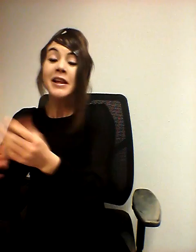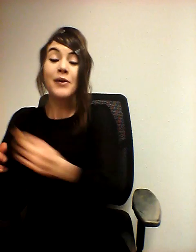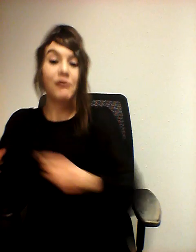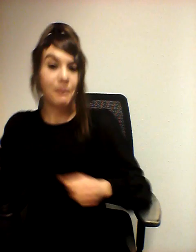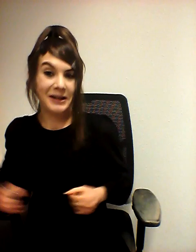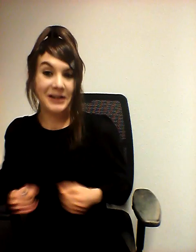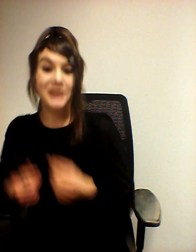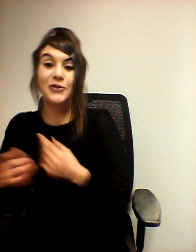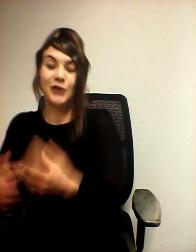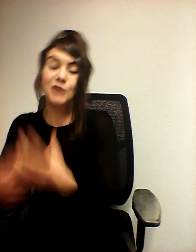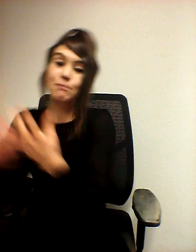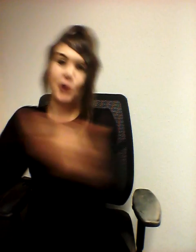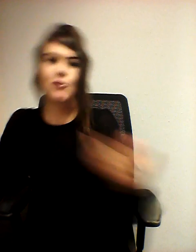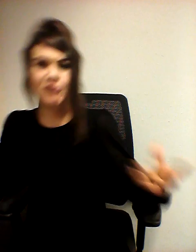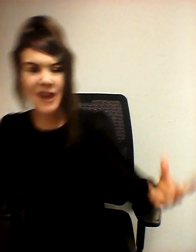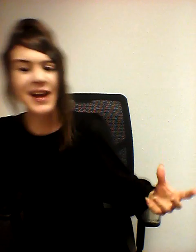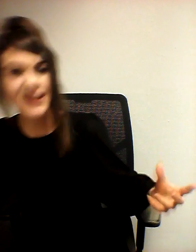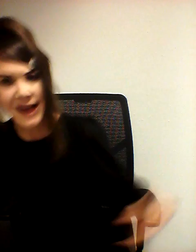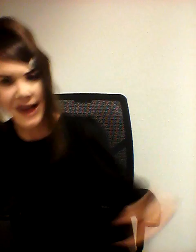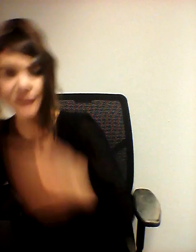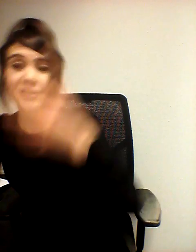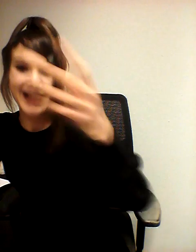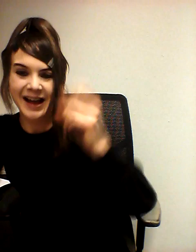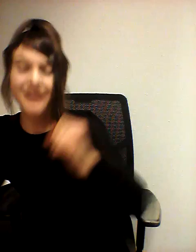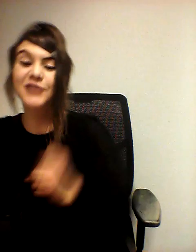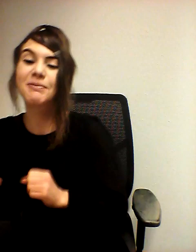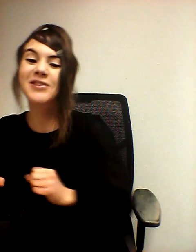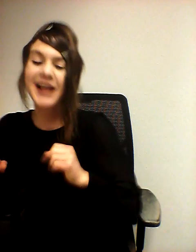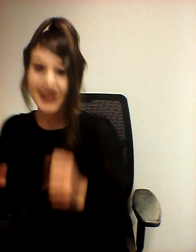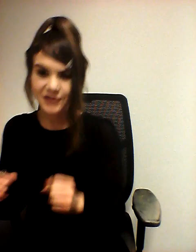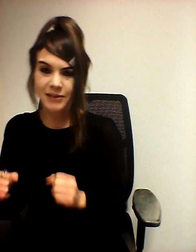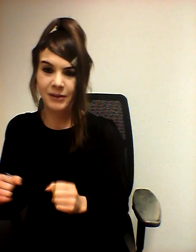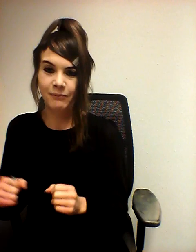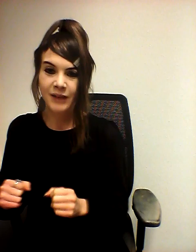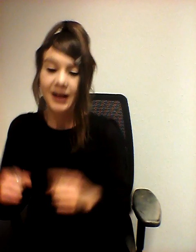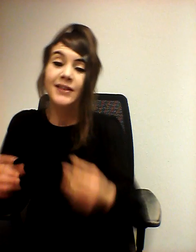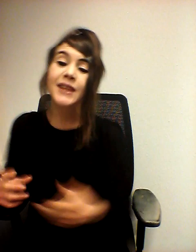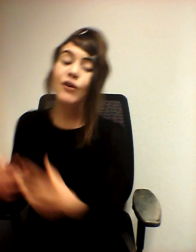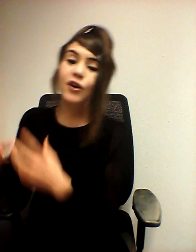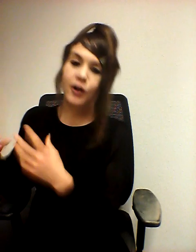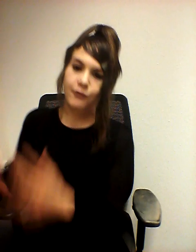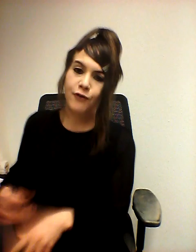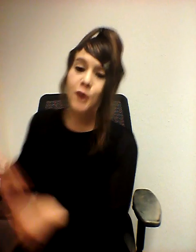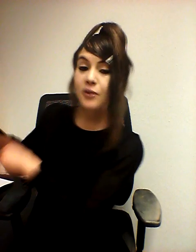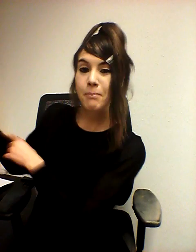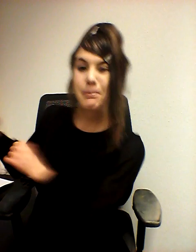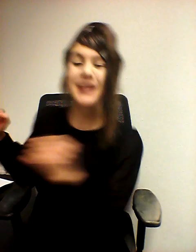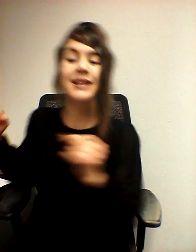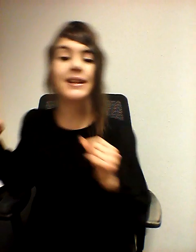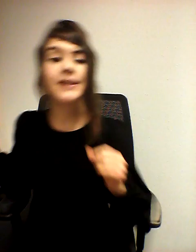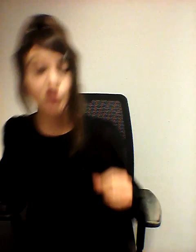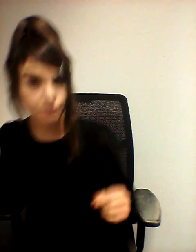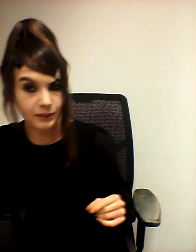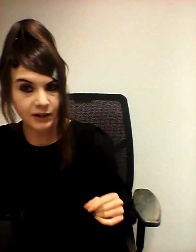nieuwe verbindingen zoals proteasen, eiwitsplitsende enzymen. Die worden gevormd binnenin jouw